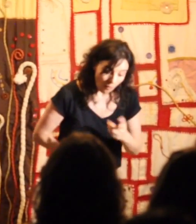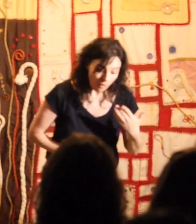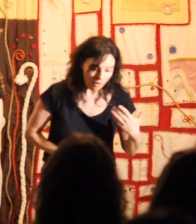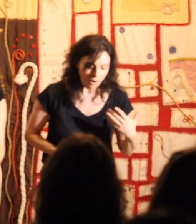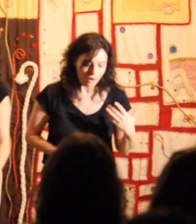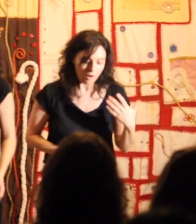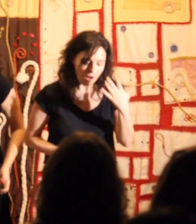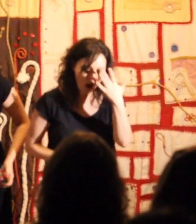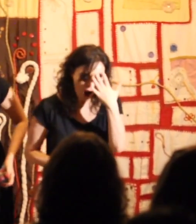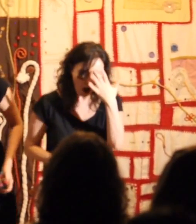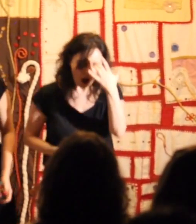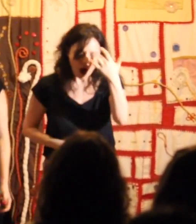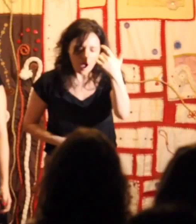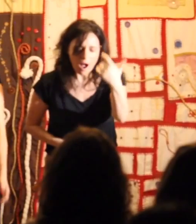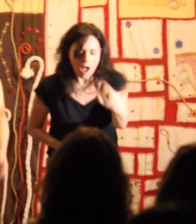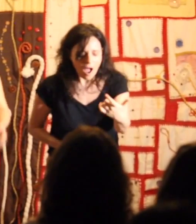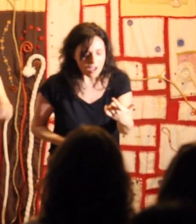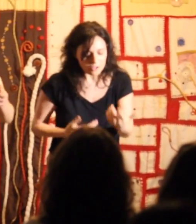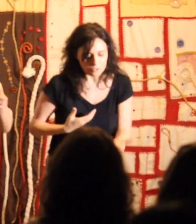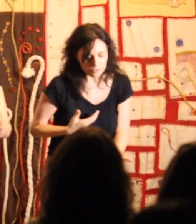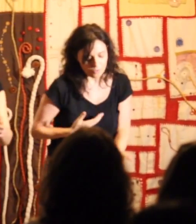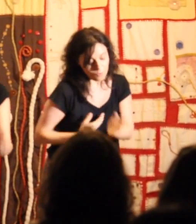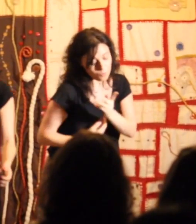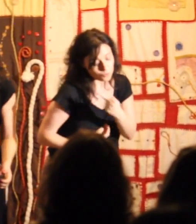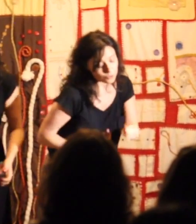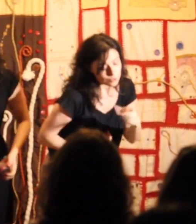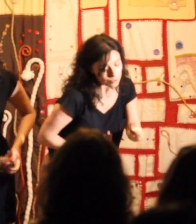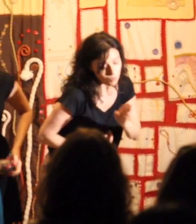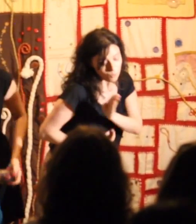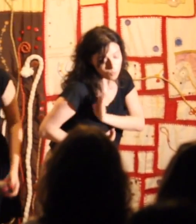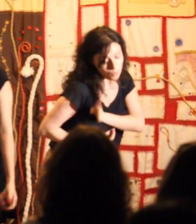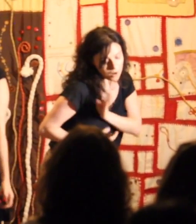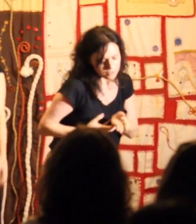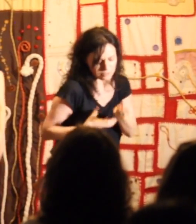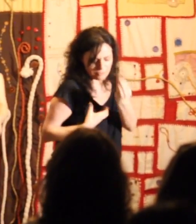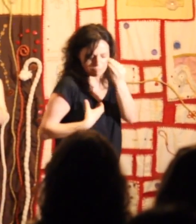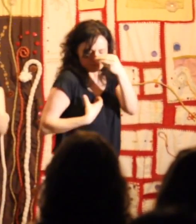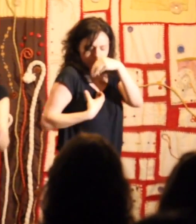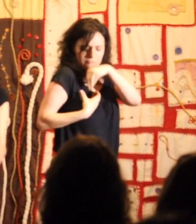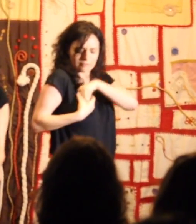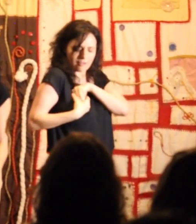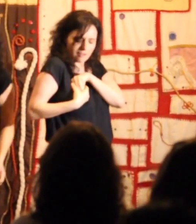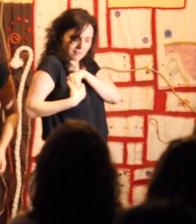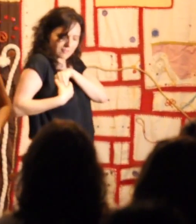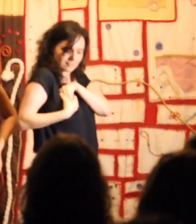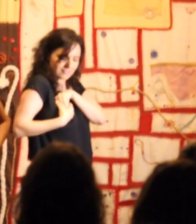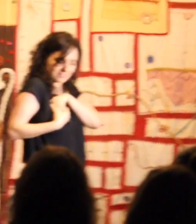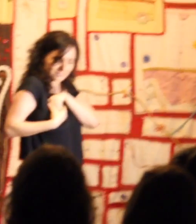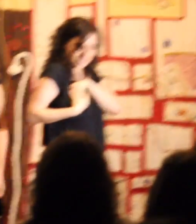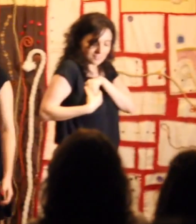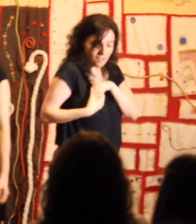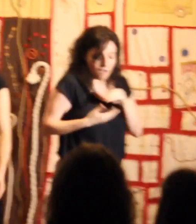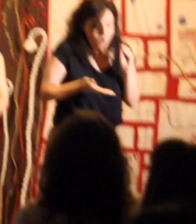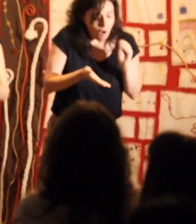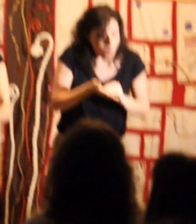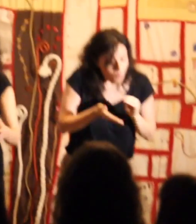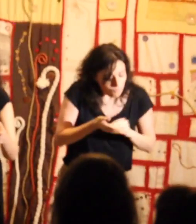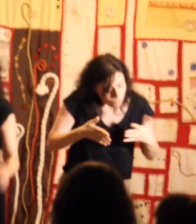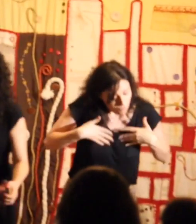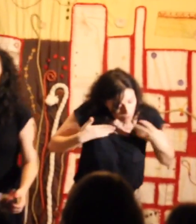Quando amanhã, por acaso, faltar uma alegria no